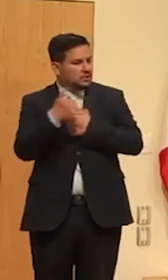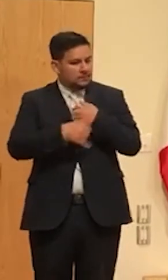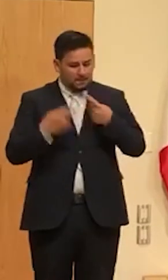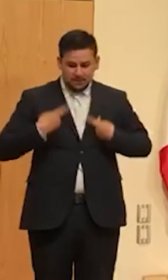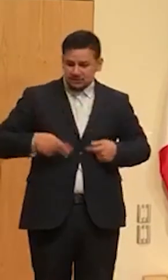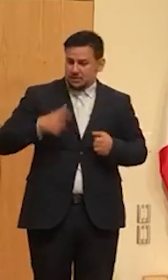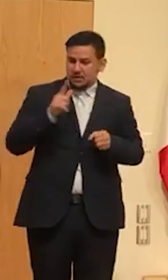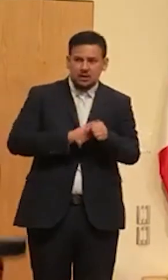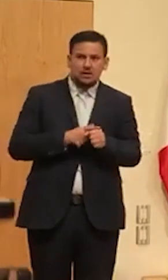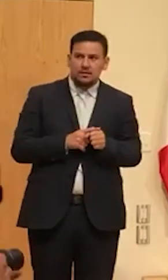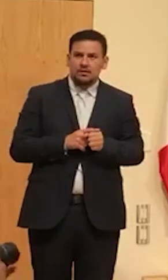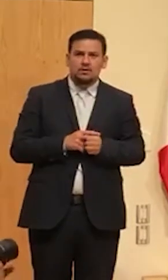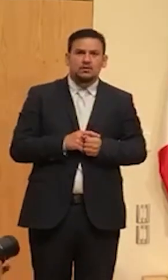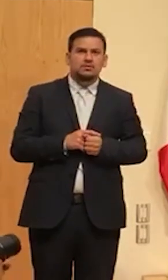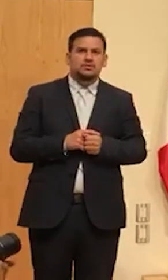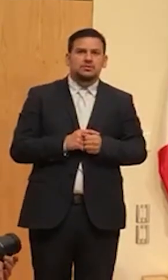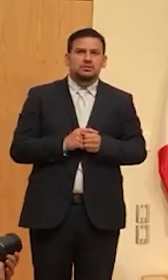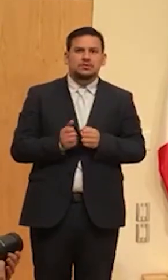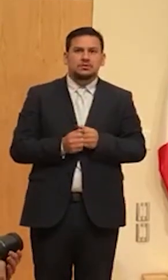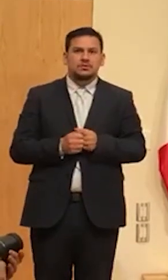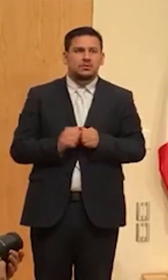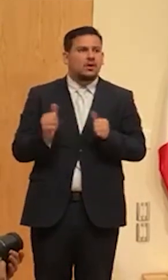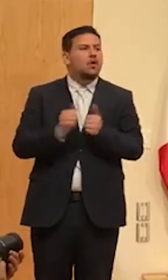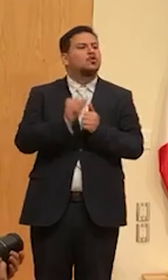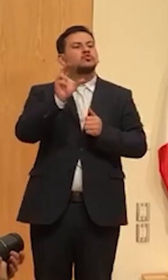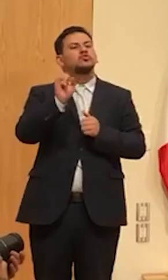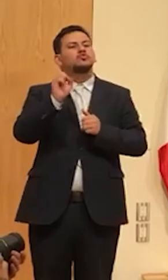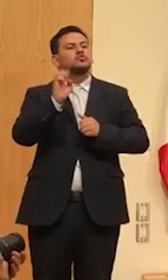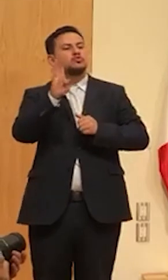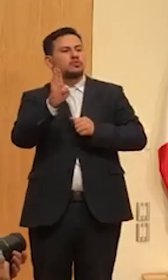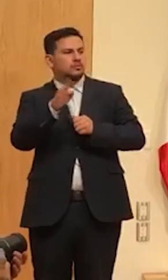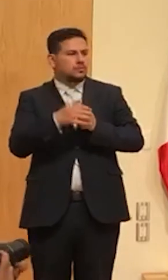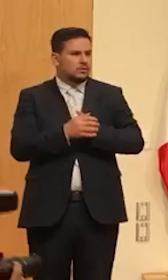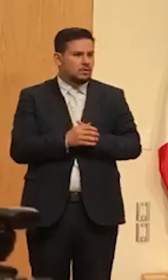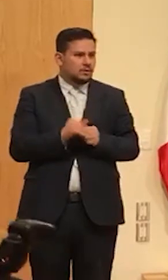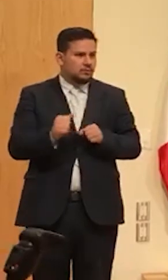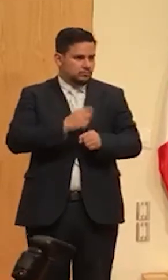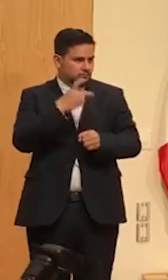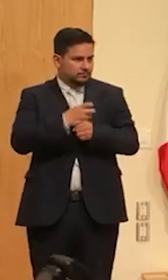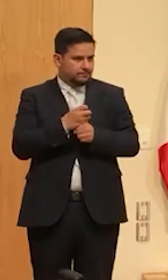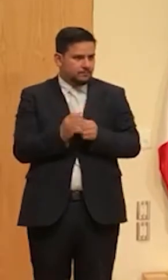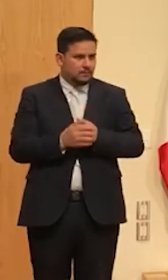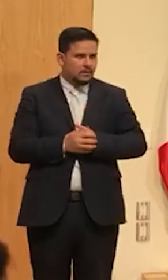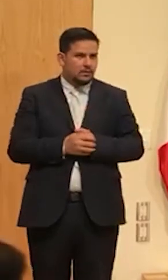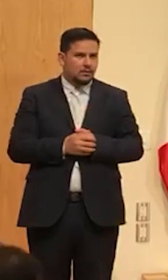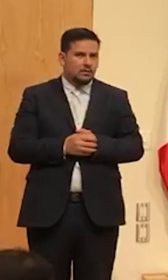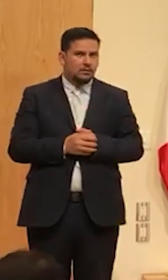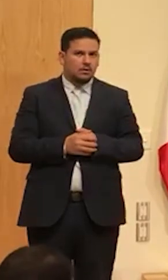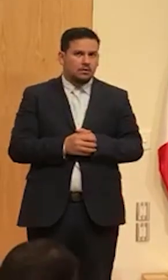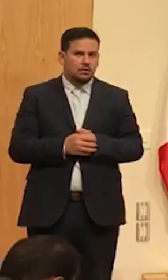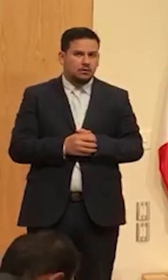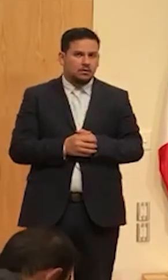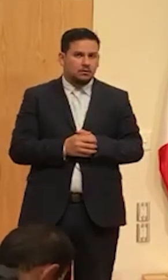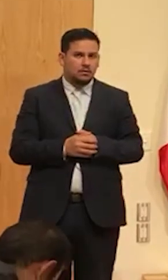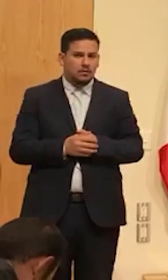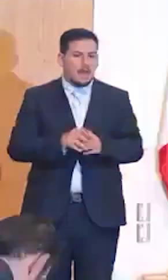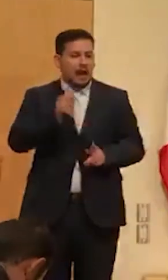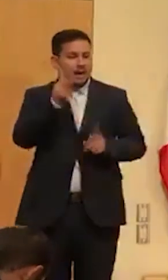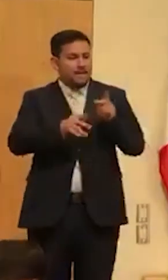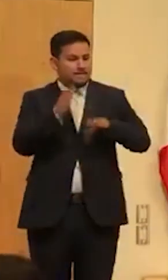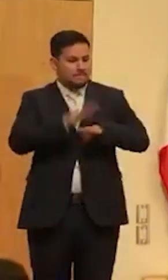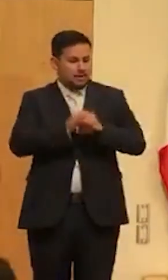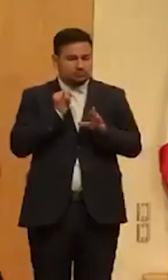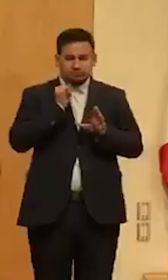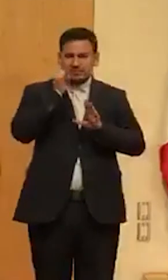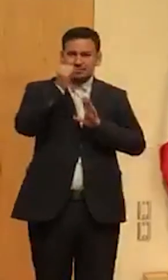personal, es más bien un proyecto subordinado a una causa nacional. Es el momento de hablar más